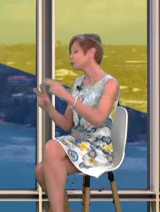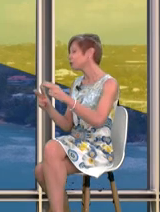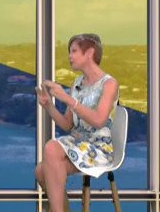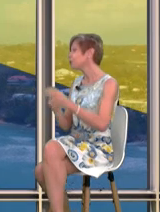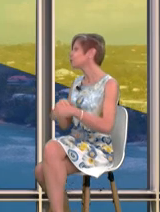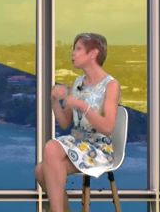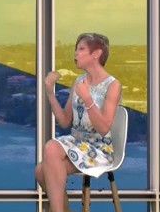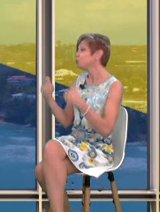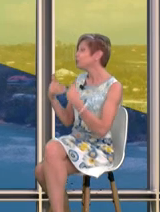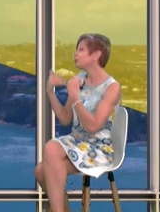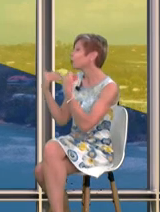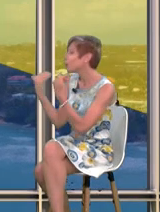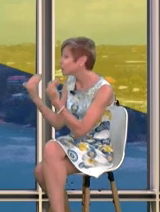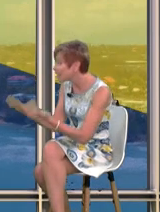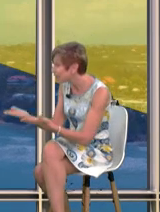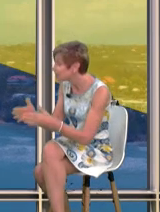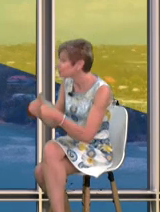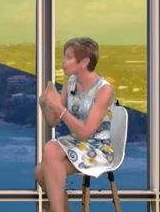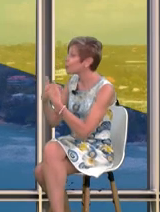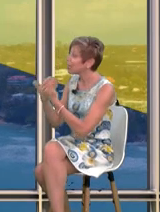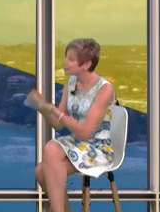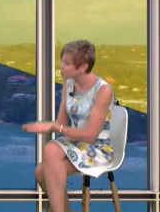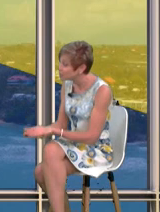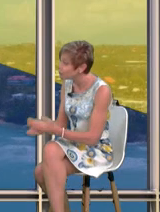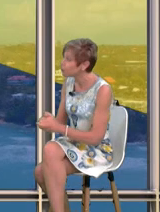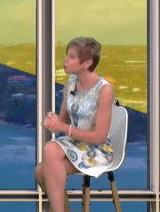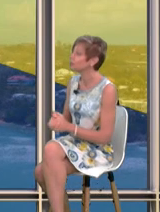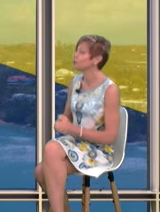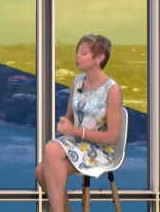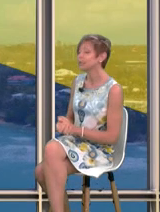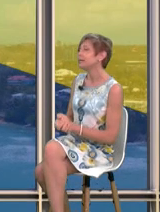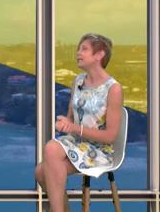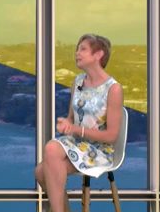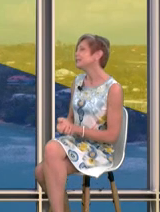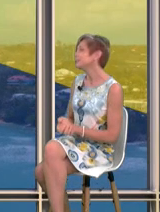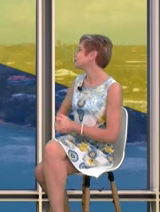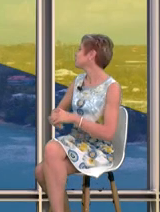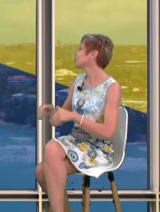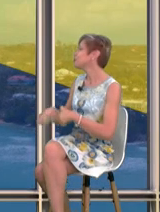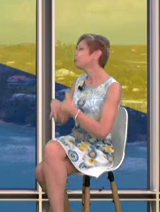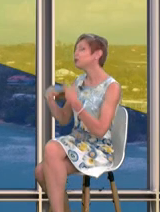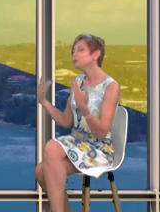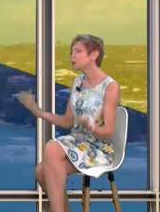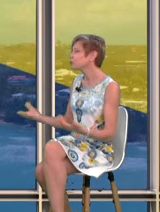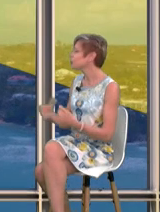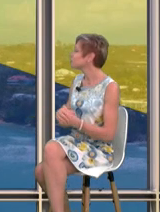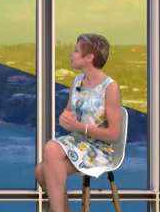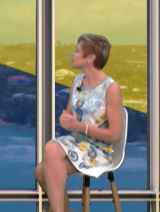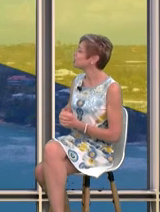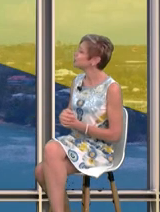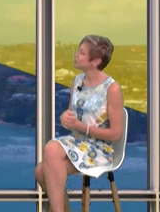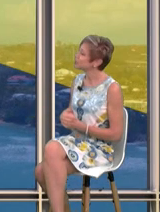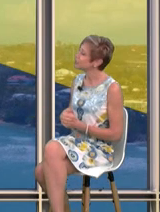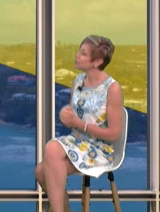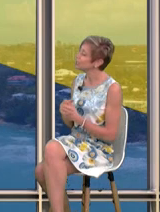relation avec l'enfant, puisqu'ils regardent, ils sont vraiment attentifs aux besoins de l'enfant. Et ça se fait dans la bonne humeur, dans la joie avec